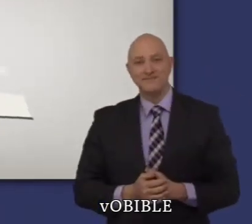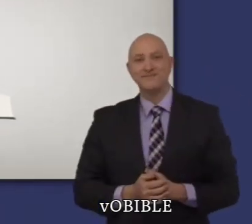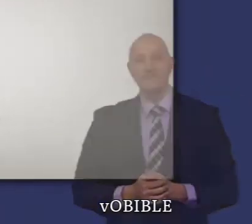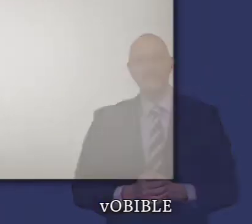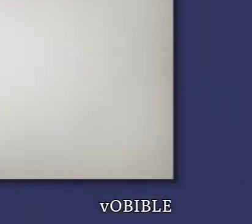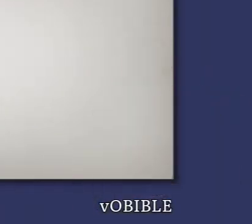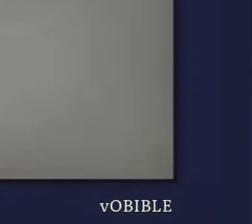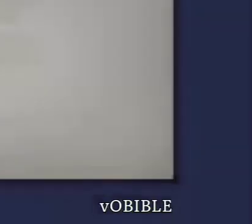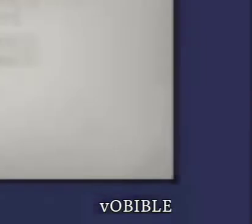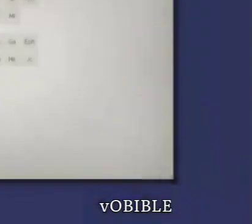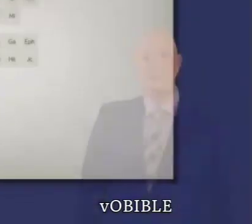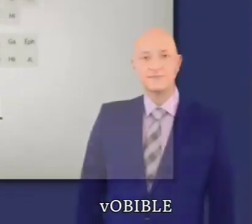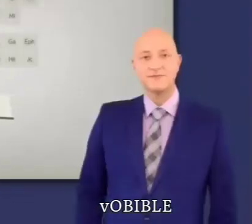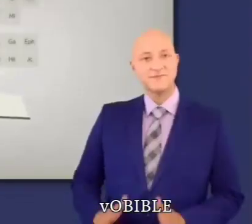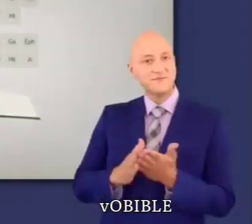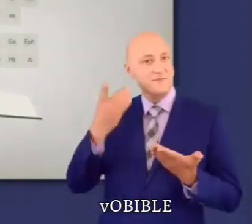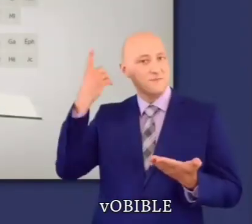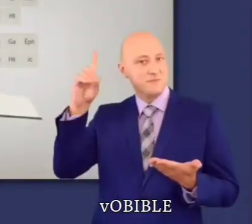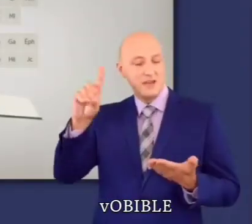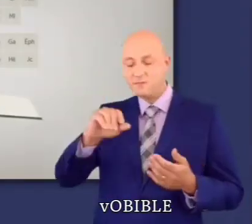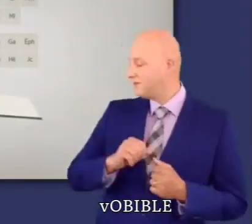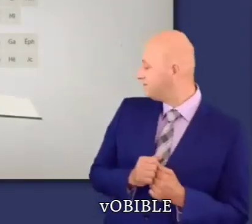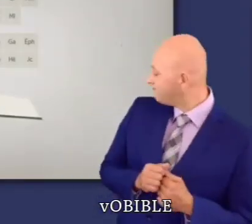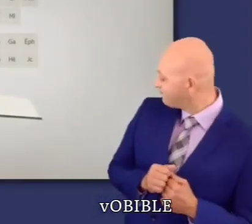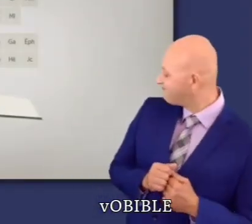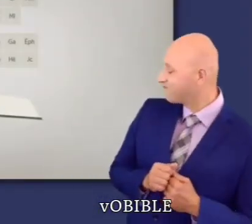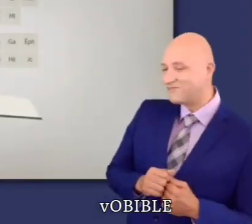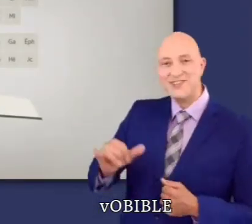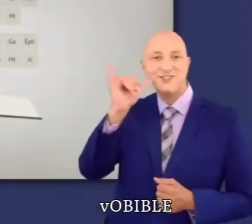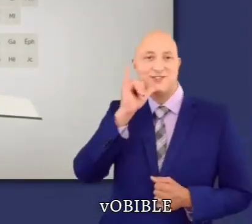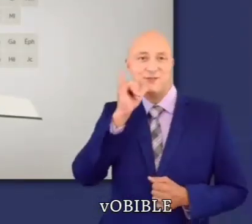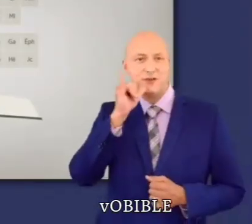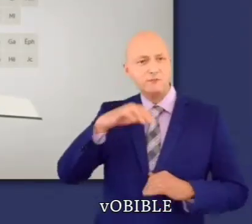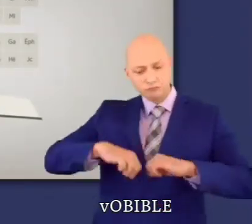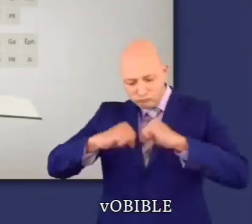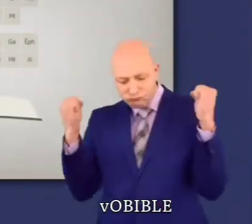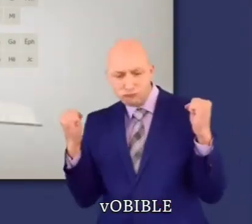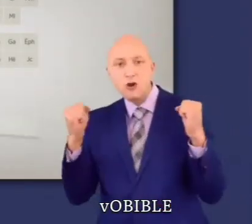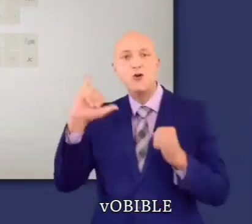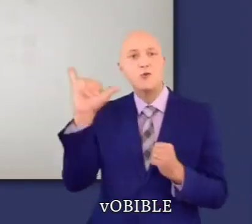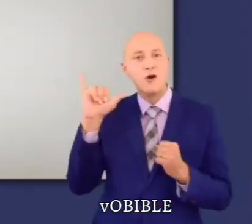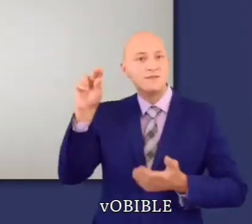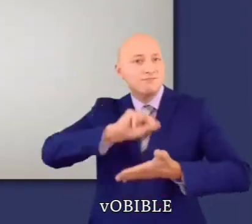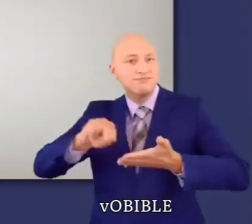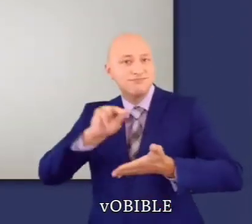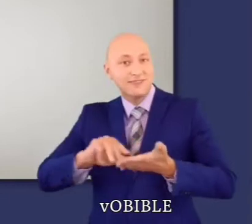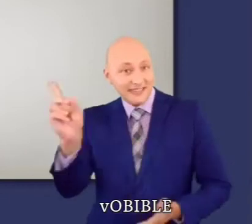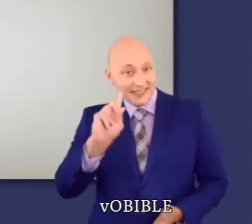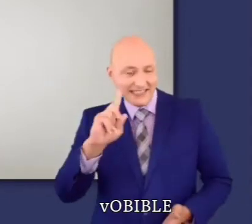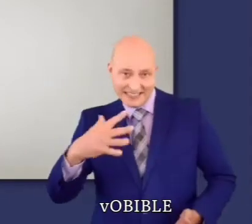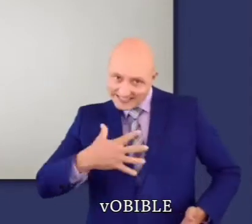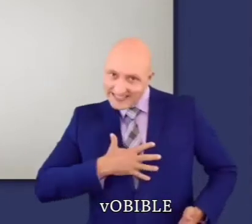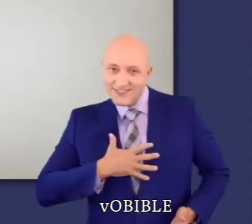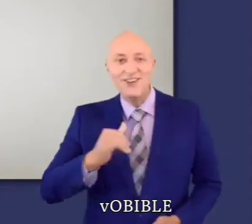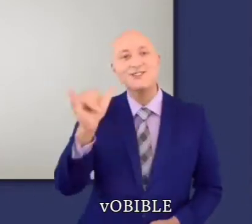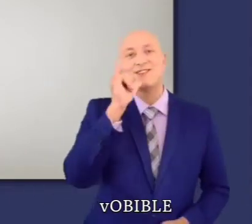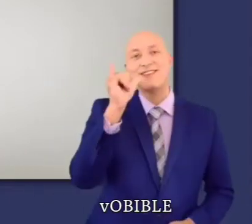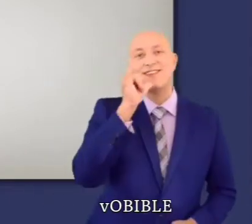Dieu et que l'on retrouve dans les enseignements de Jésus, le prophète comme Moïse, qui est aussi le roi du royaume de Dieu.